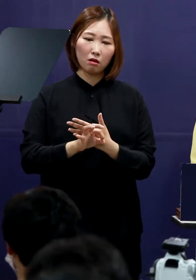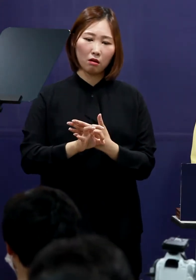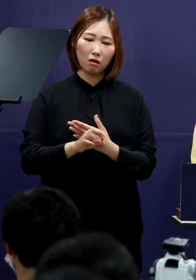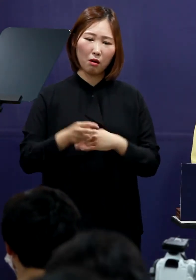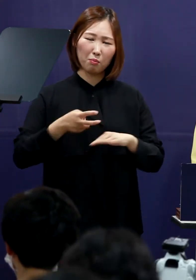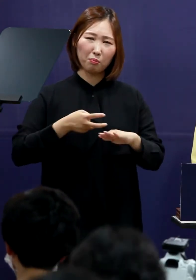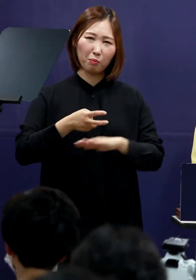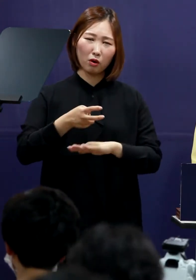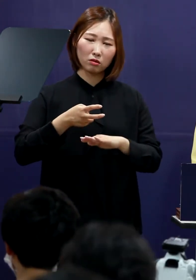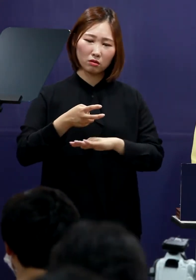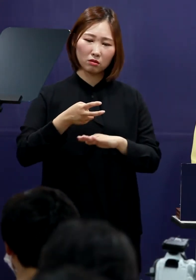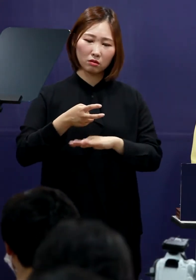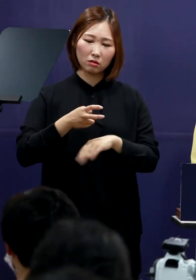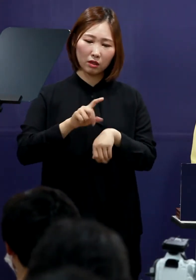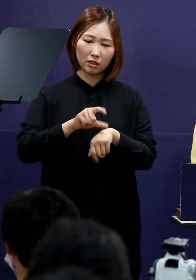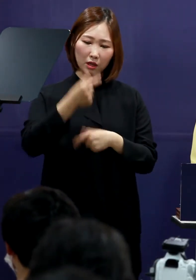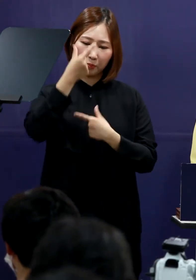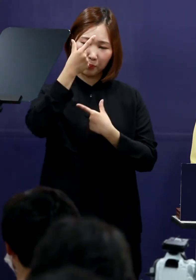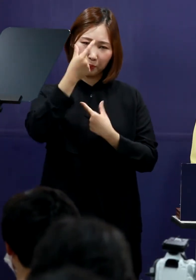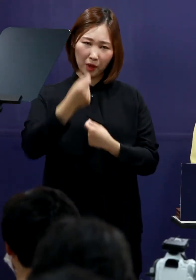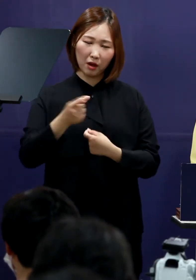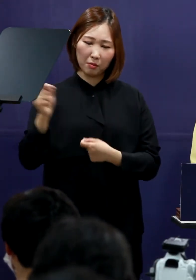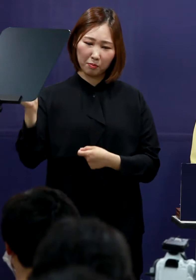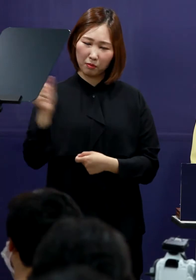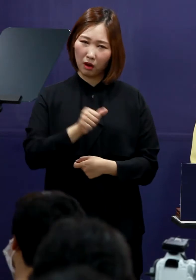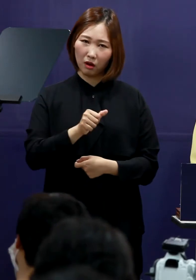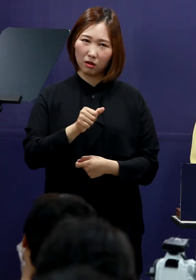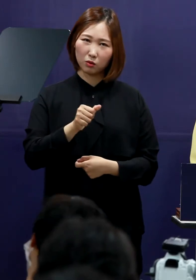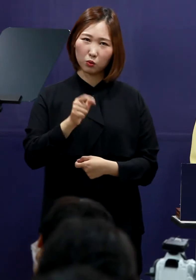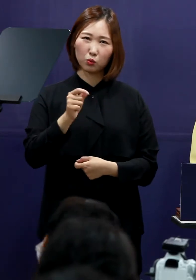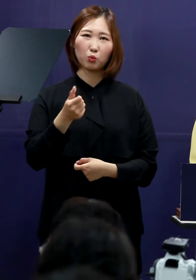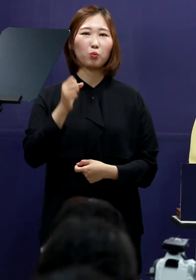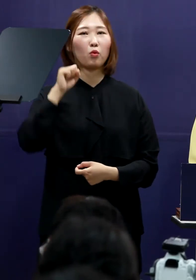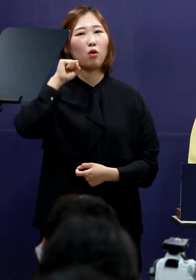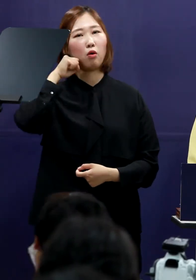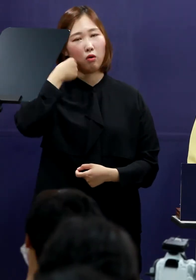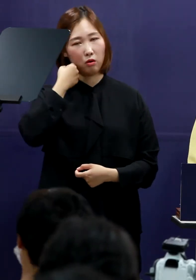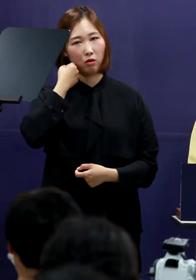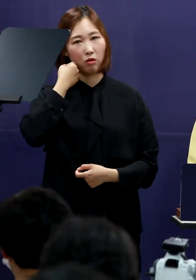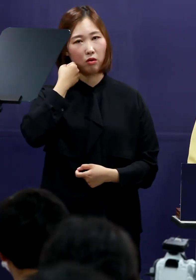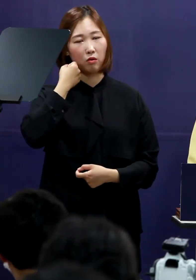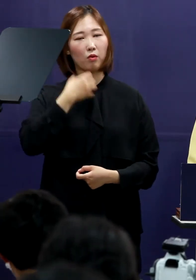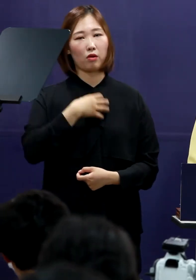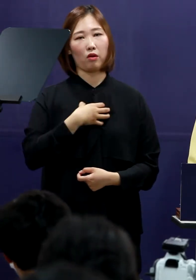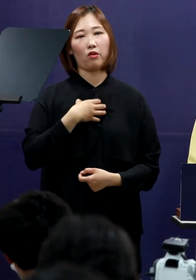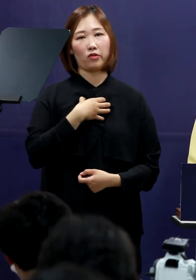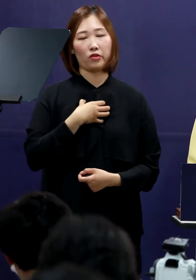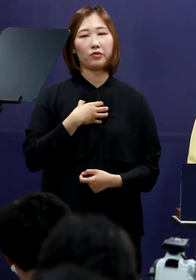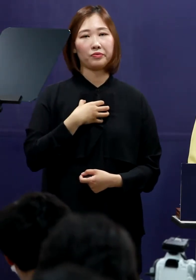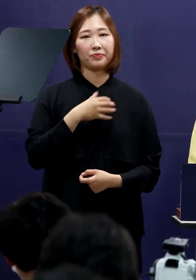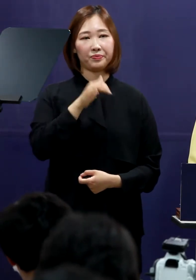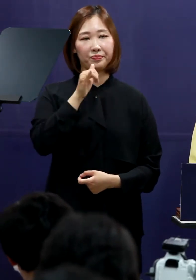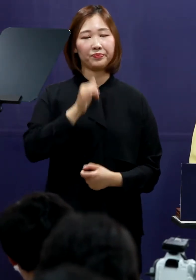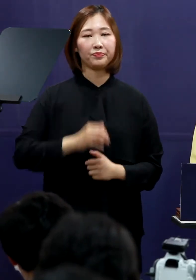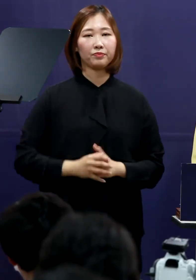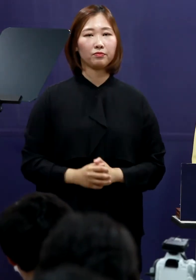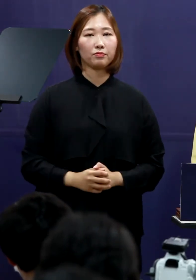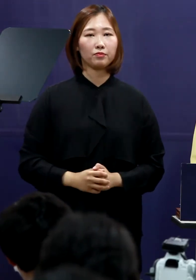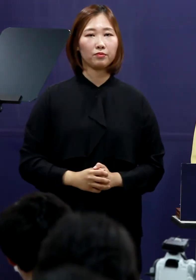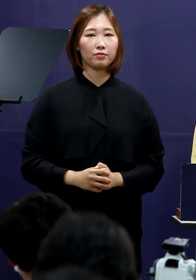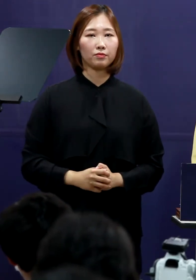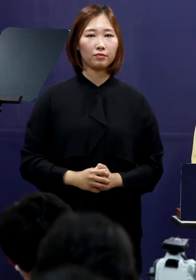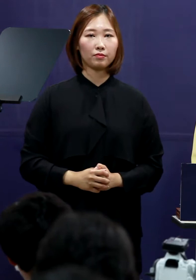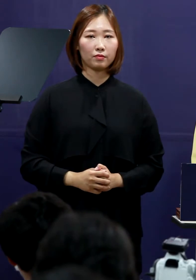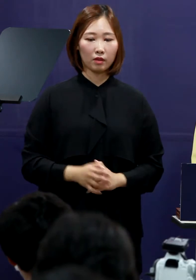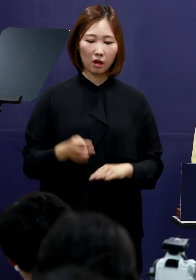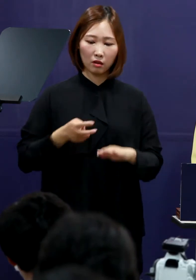대중교통의 정시성과 신속성을 확보하기 어렵게 되리라 걱정을 합니다. 또한